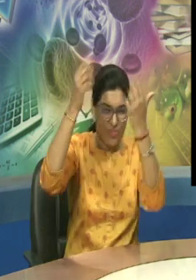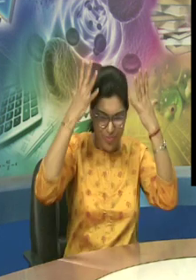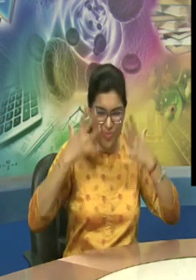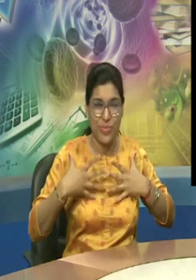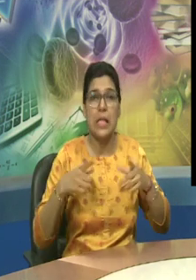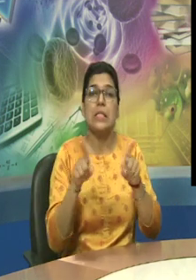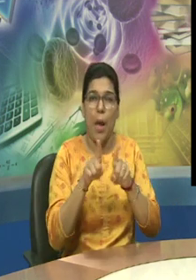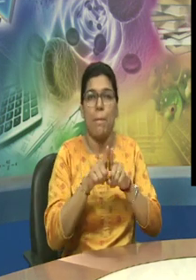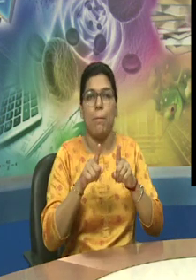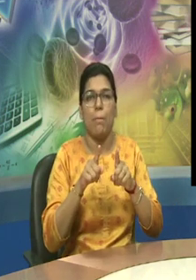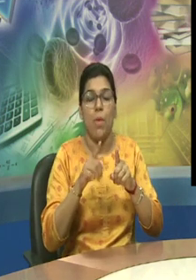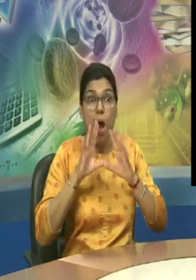स्वयं को भी